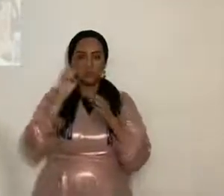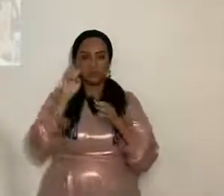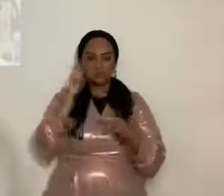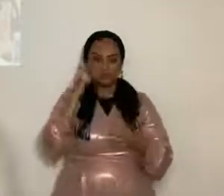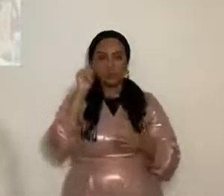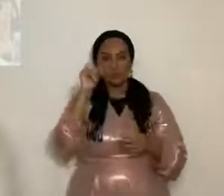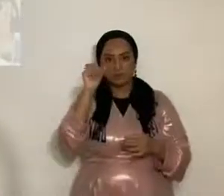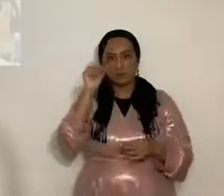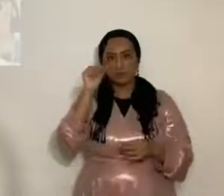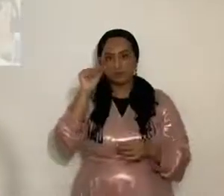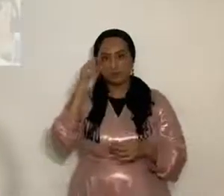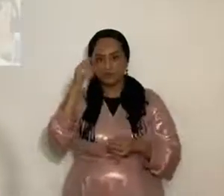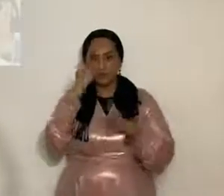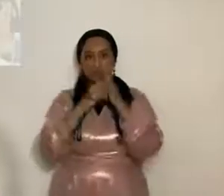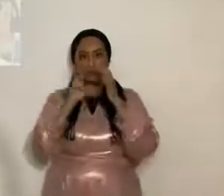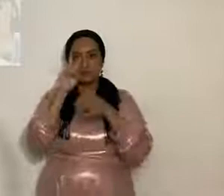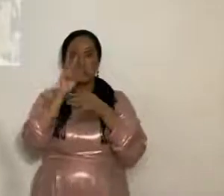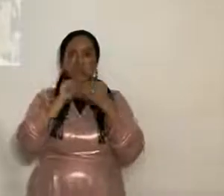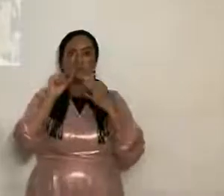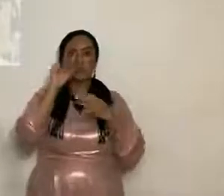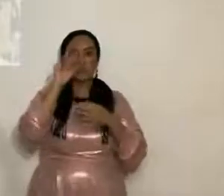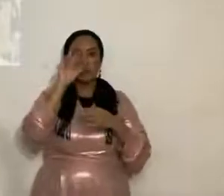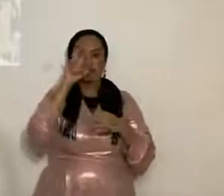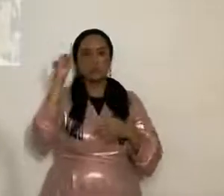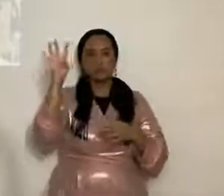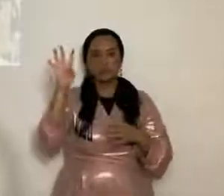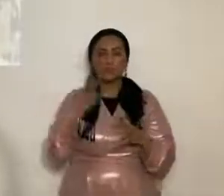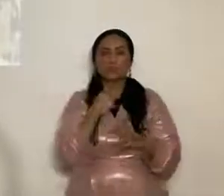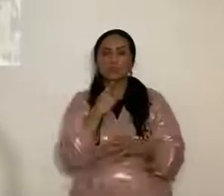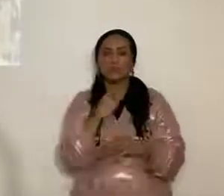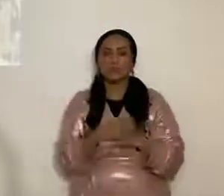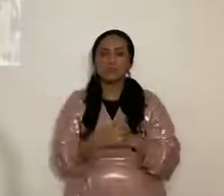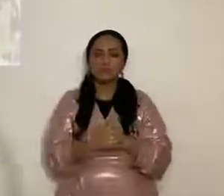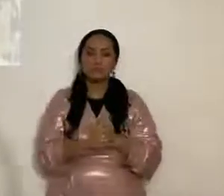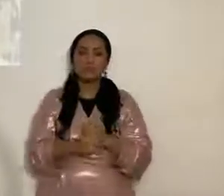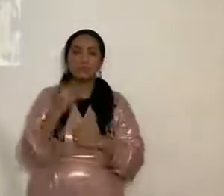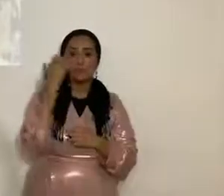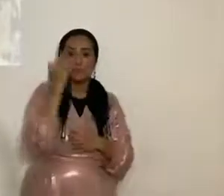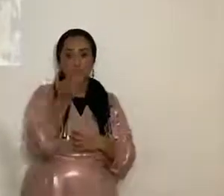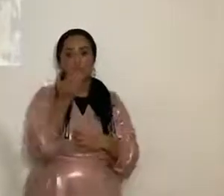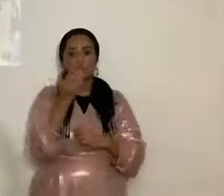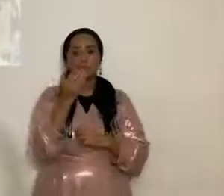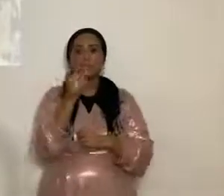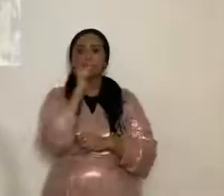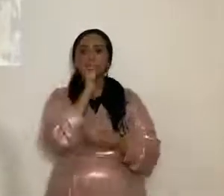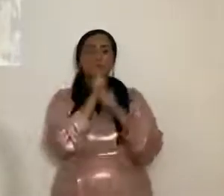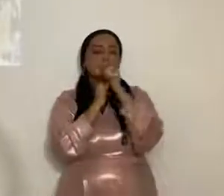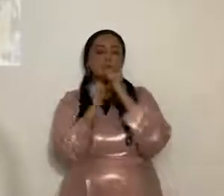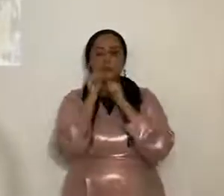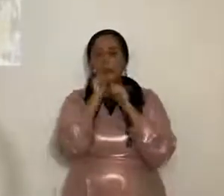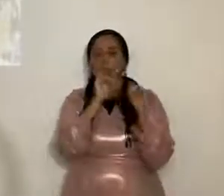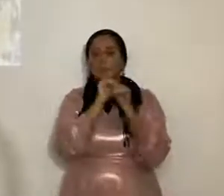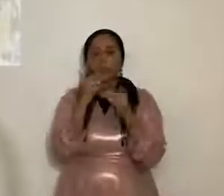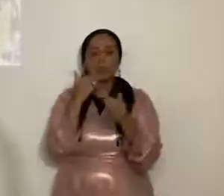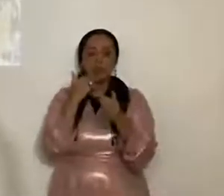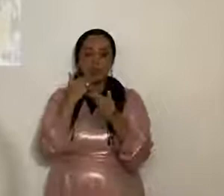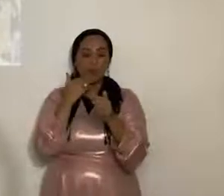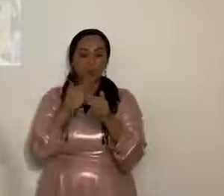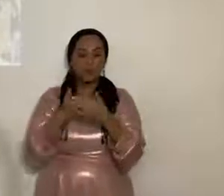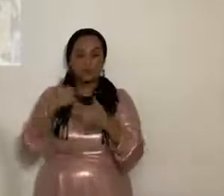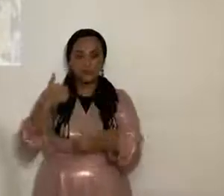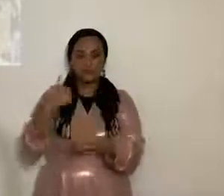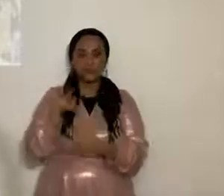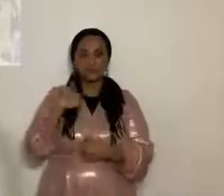segunda de Timoteo, capítulo 2, versos 3 y 4. Dice, tú pues sufre penalidades como buen soldado